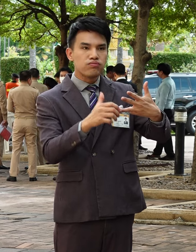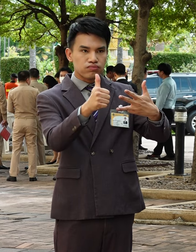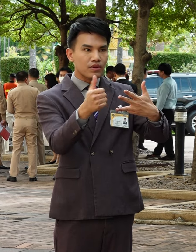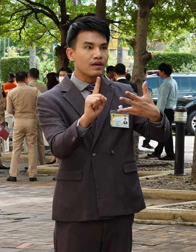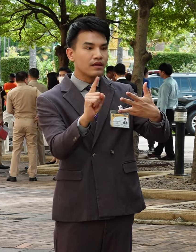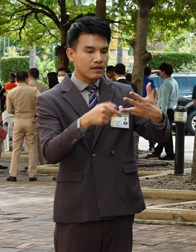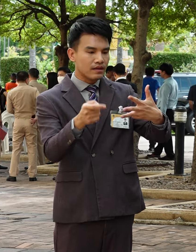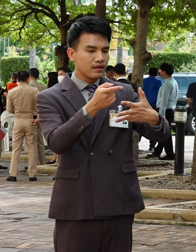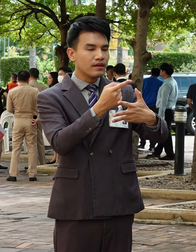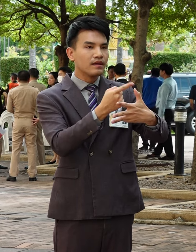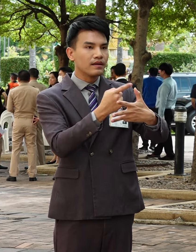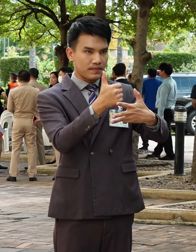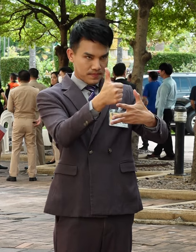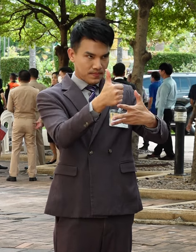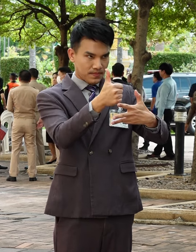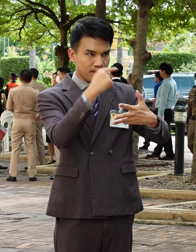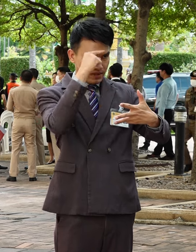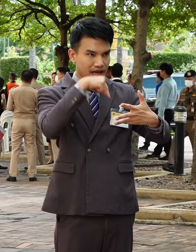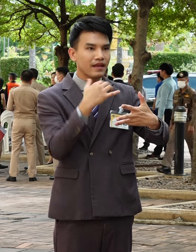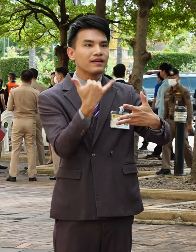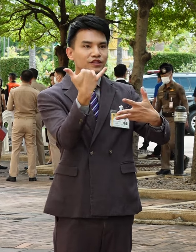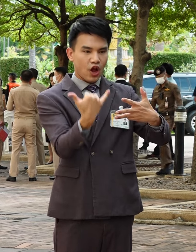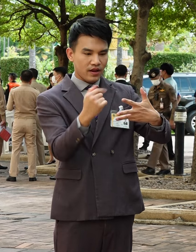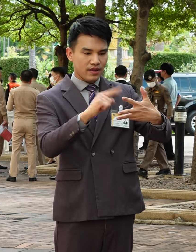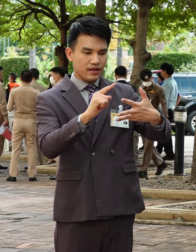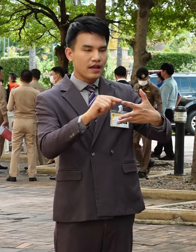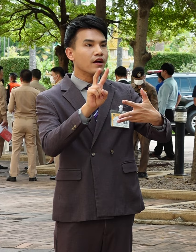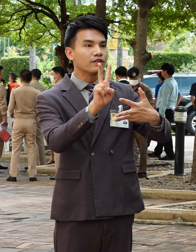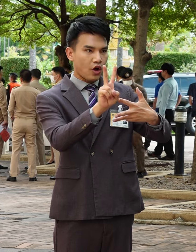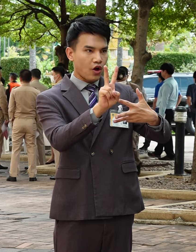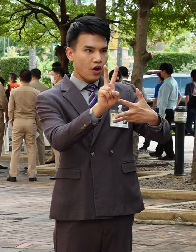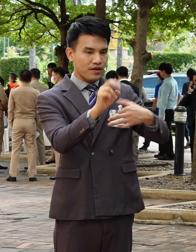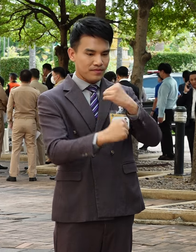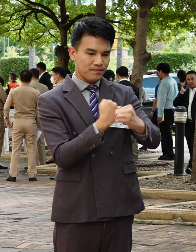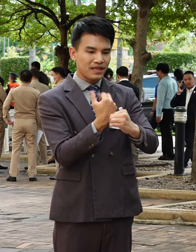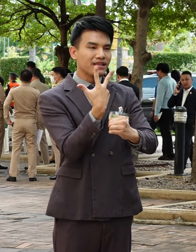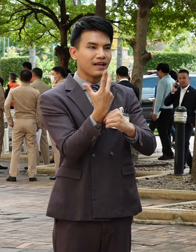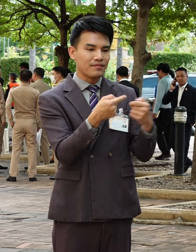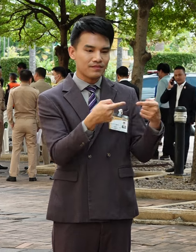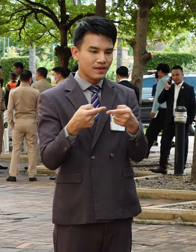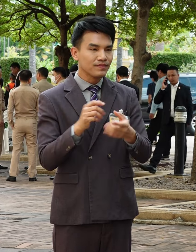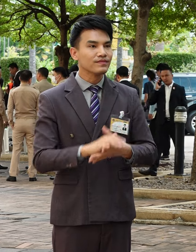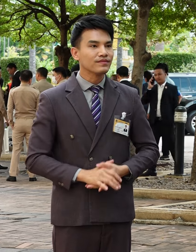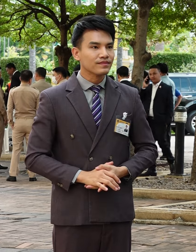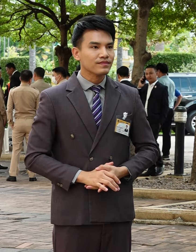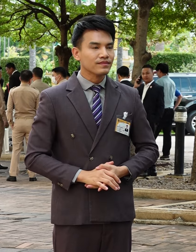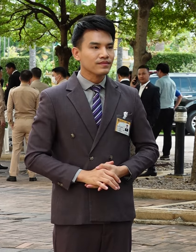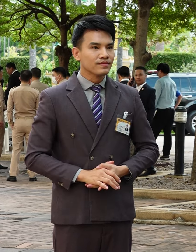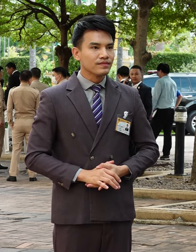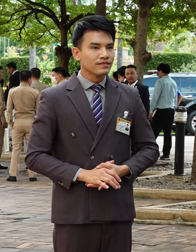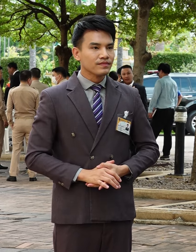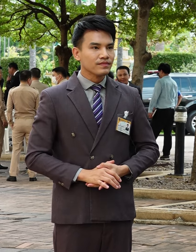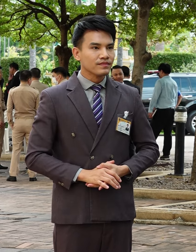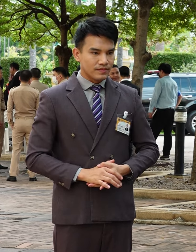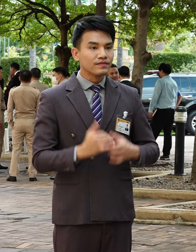ก็คือจะเป็นเทียร์1นะครับประเทศไทยของเราอยู่เทียร์2นั้นมาปีนี้เป็นปีที่3แล้วนะครับแน่นอนมีประเด็น